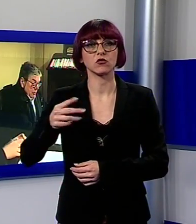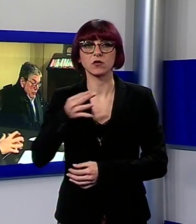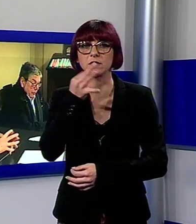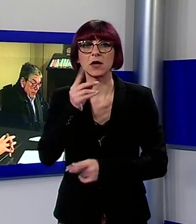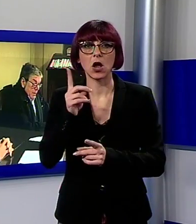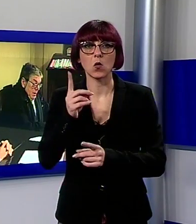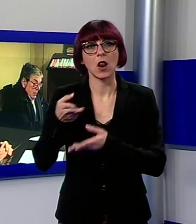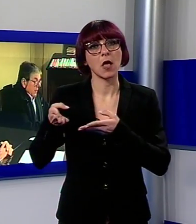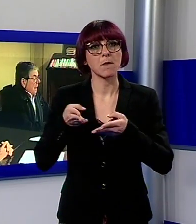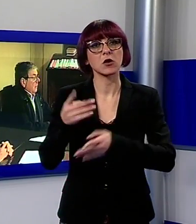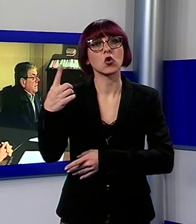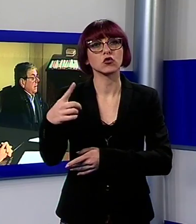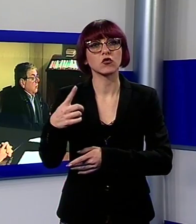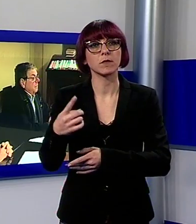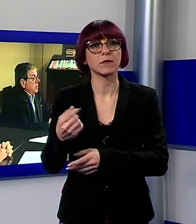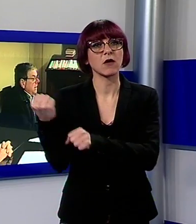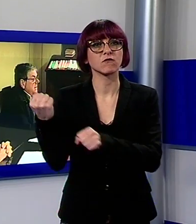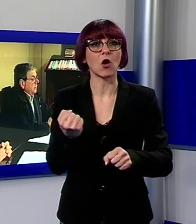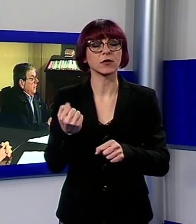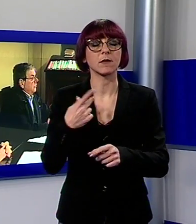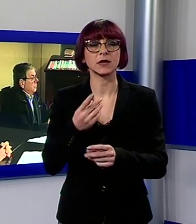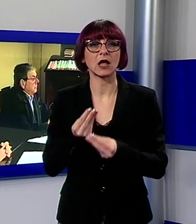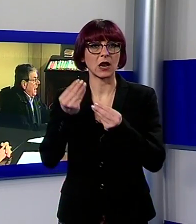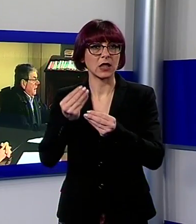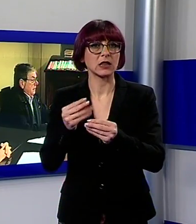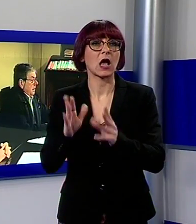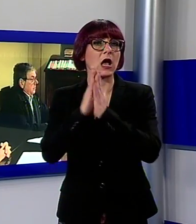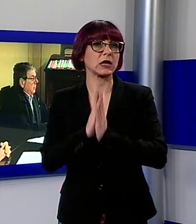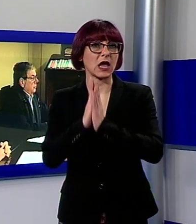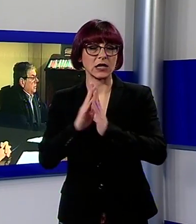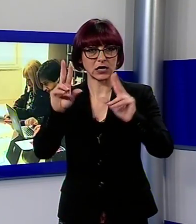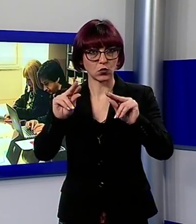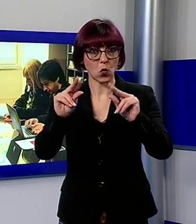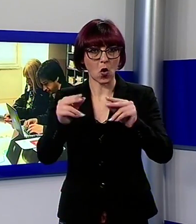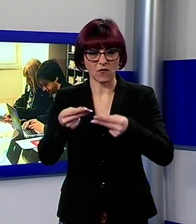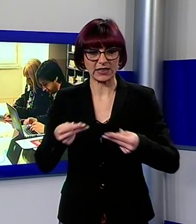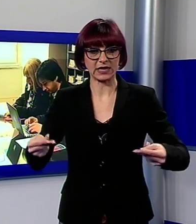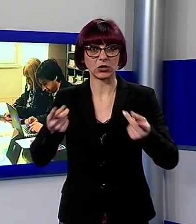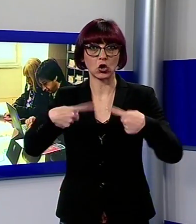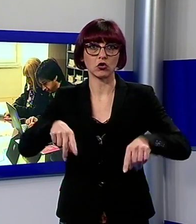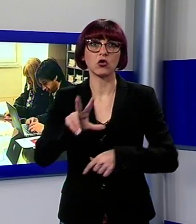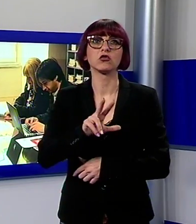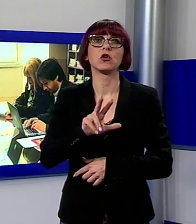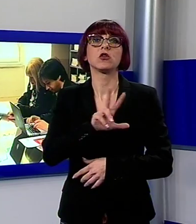per garantire il rinnovarsi della Chiesa in un territorio che conta 306 parrocchie, di cui 103 in Garfagnana,